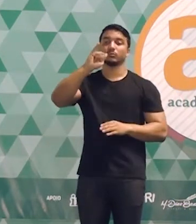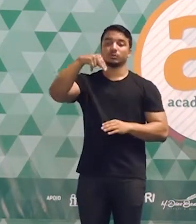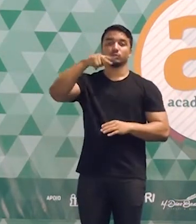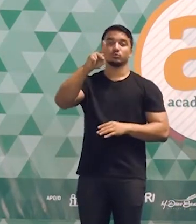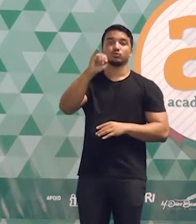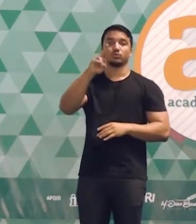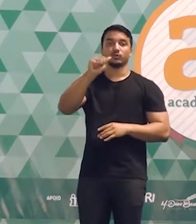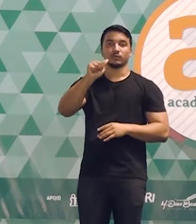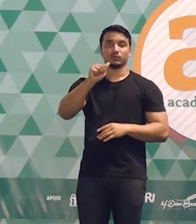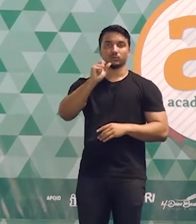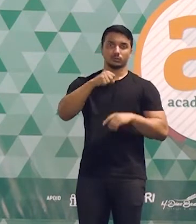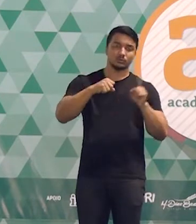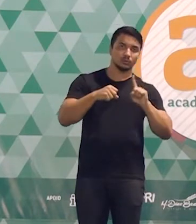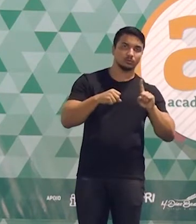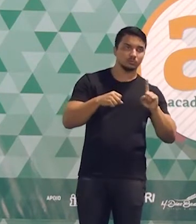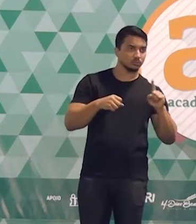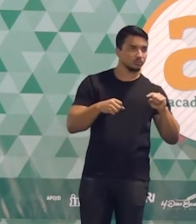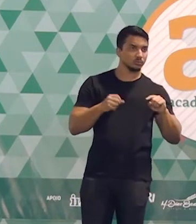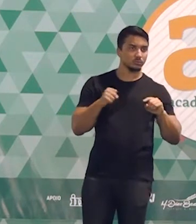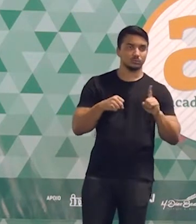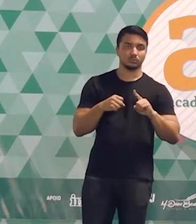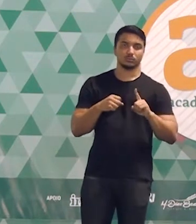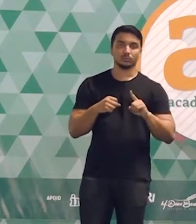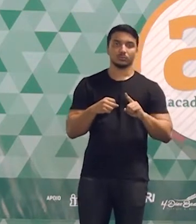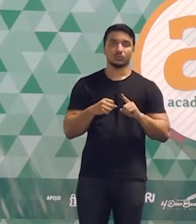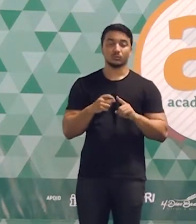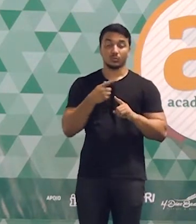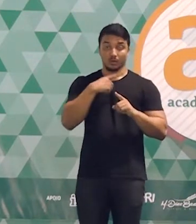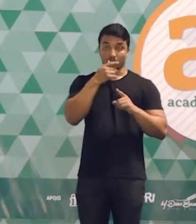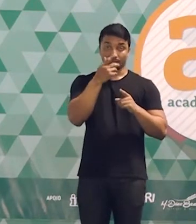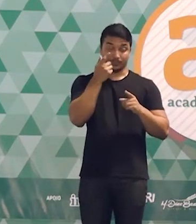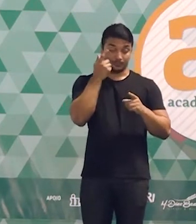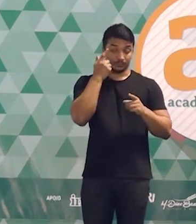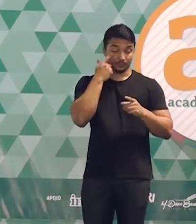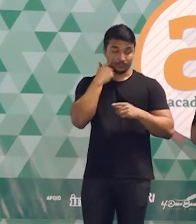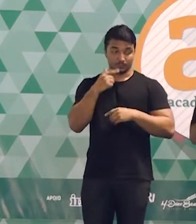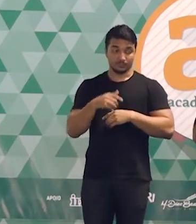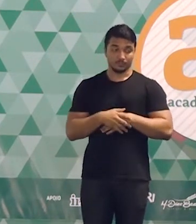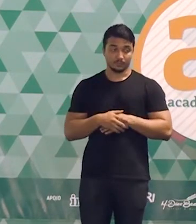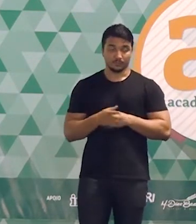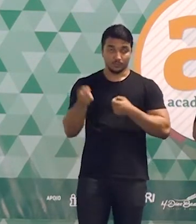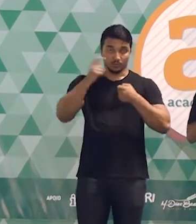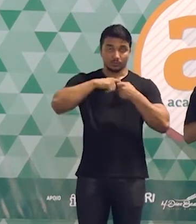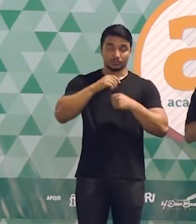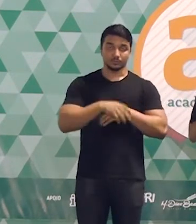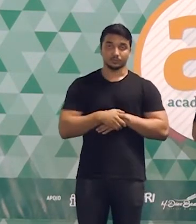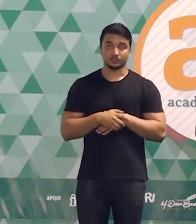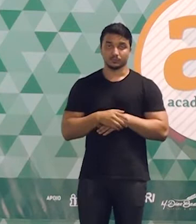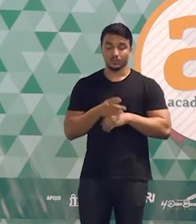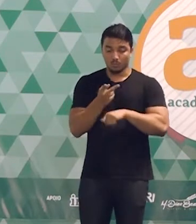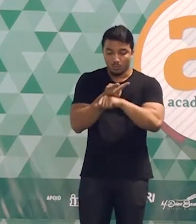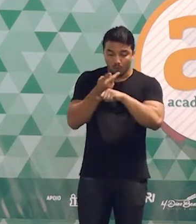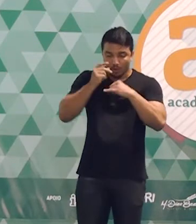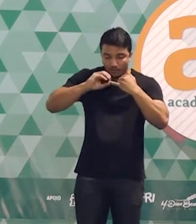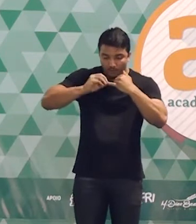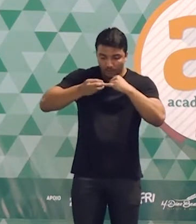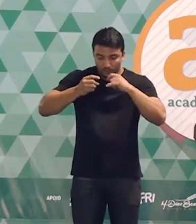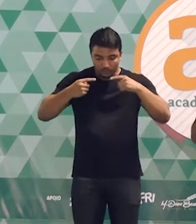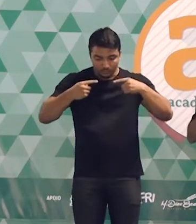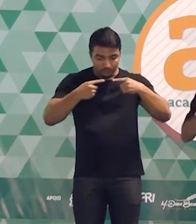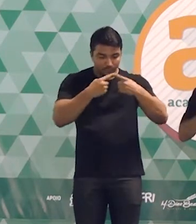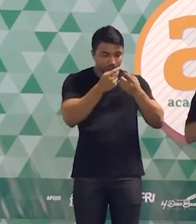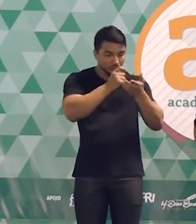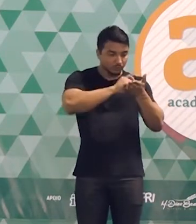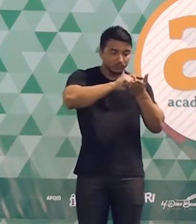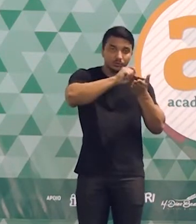injuntivas? Sim ou não? Sim ou não? Espera aí, volta lá. Catar feijão se limita